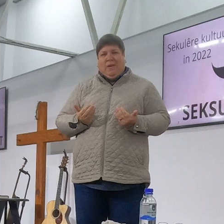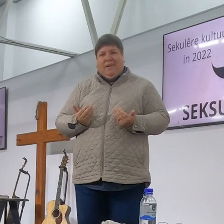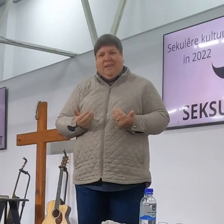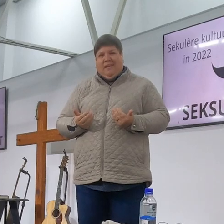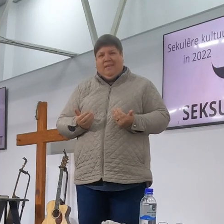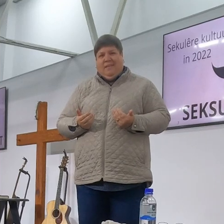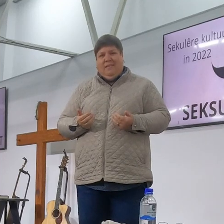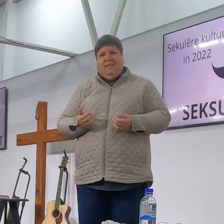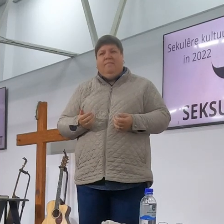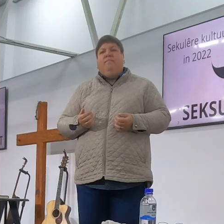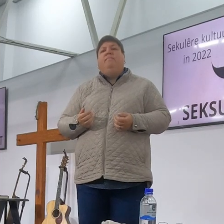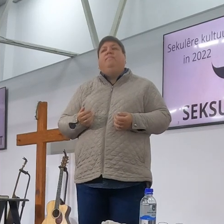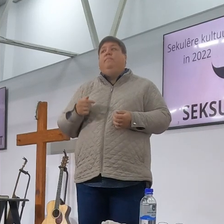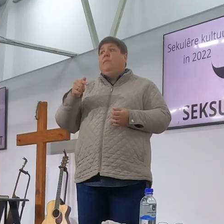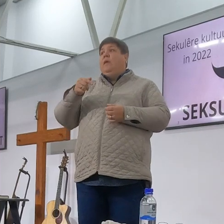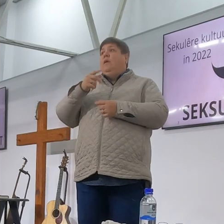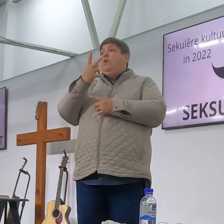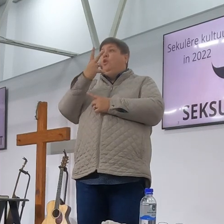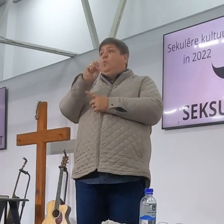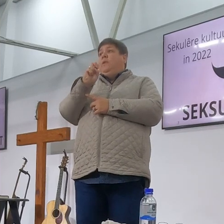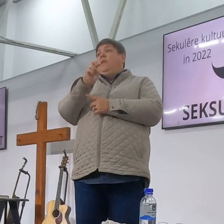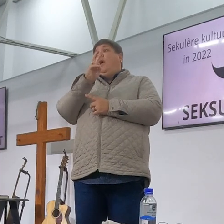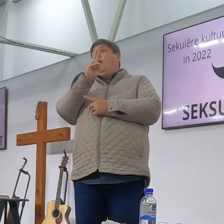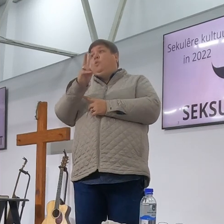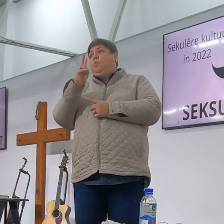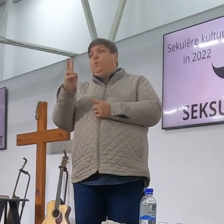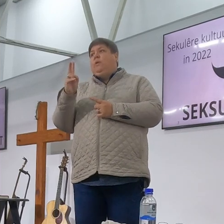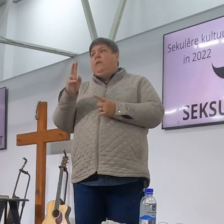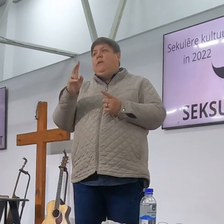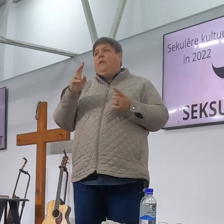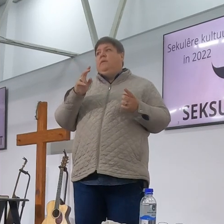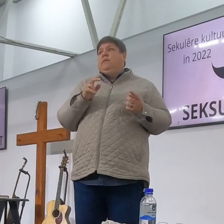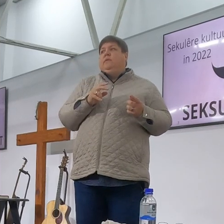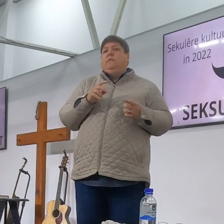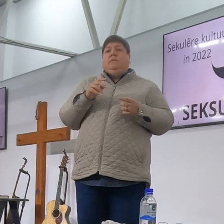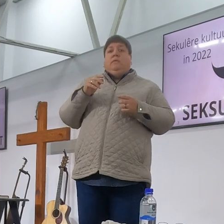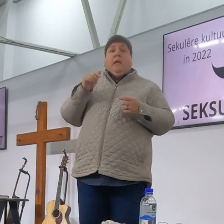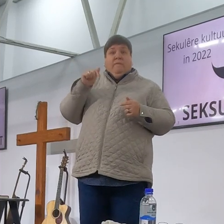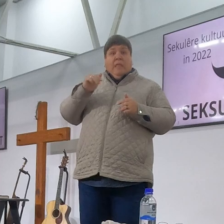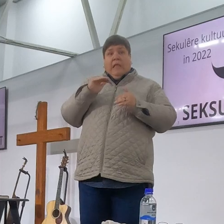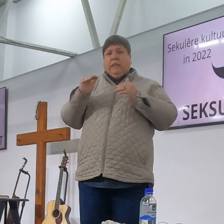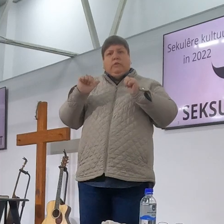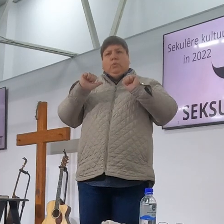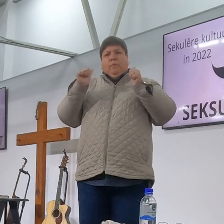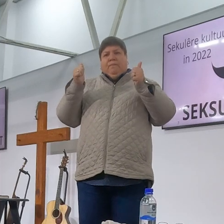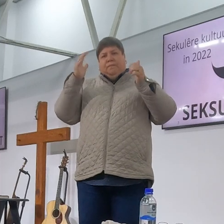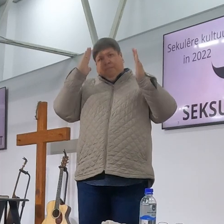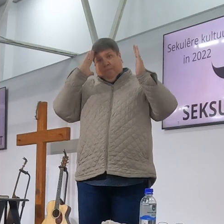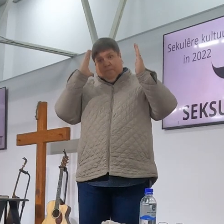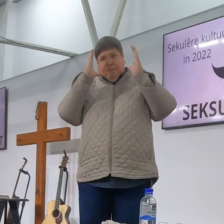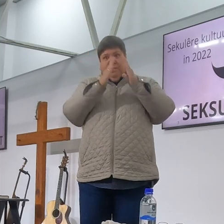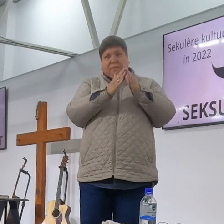So sekulêre kultuur in 2022 is baie dinge, maar dit is hoofsaaklik seksualiteit.